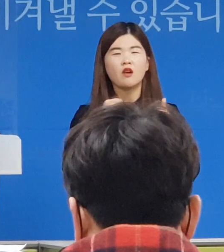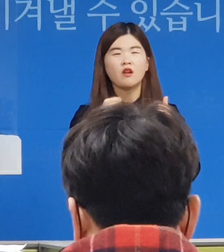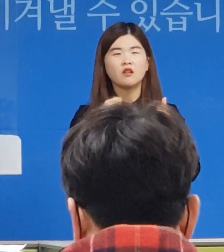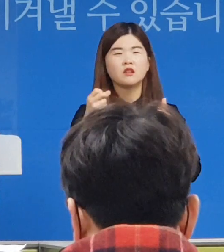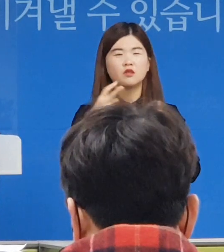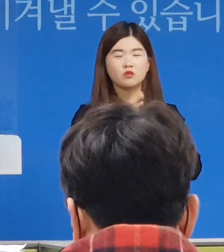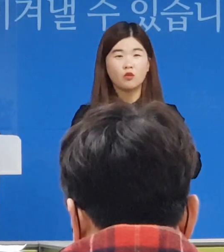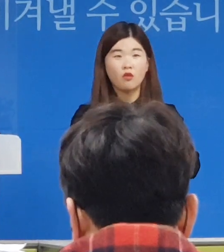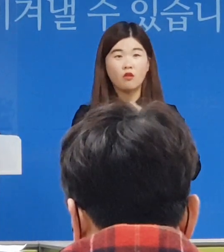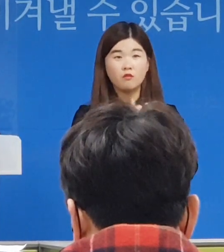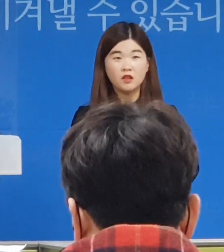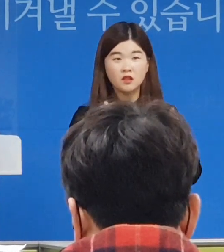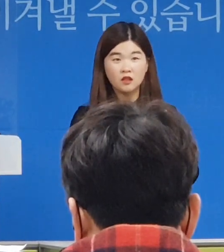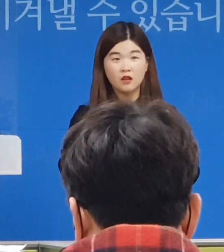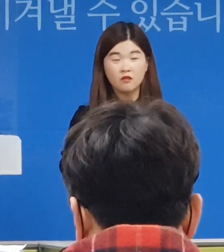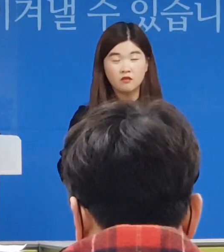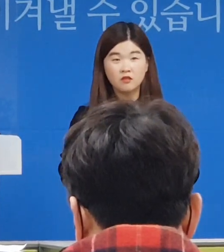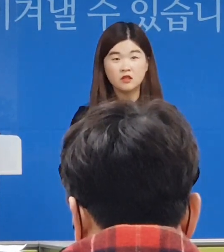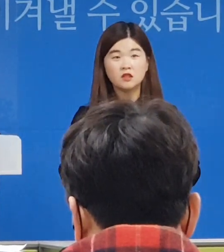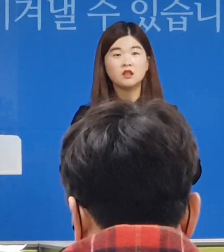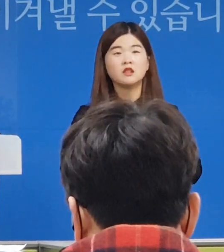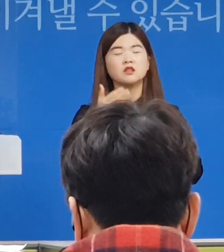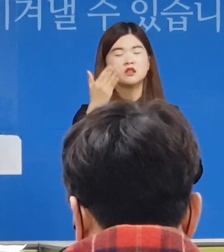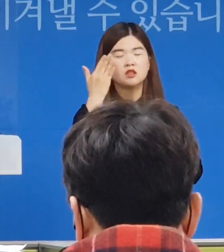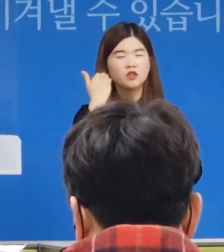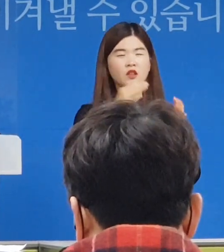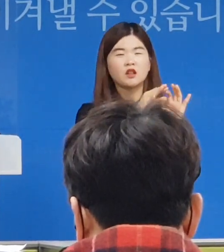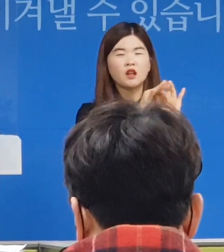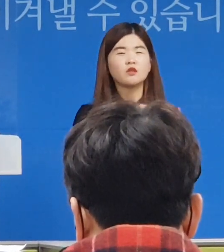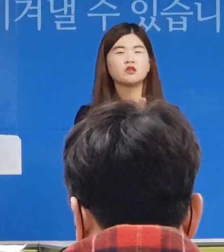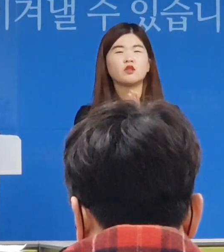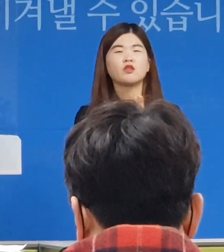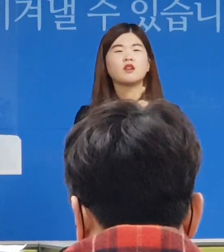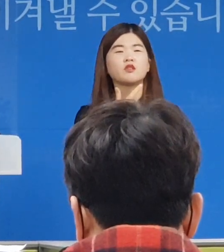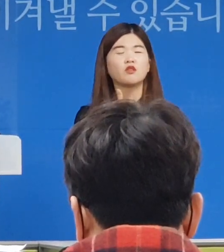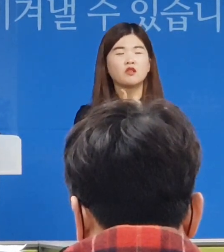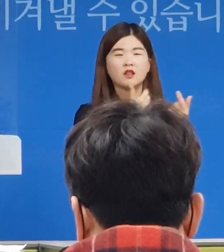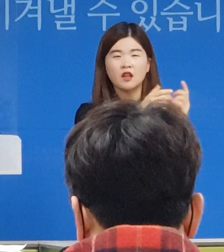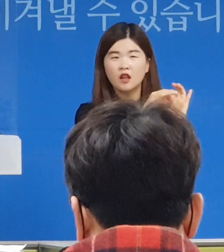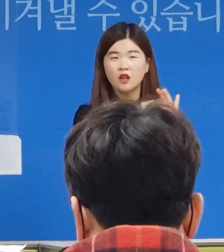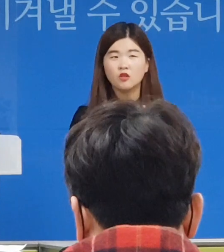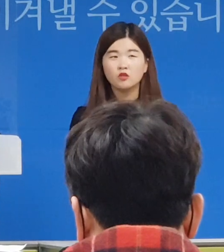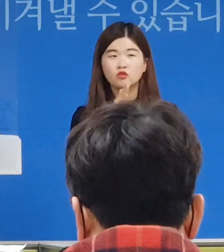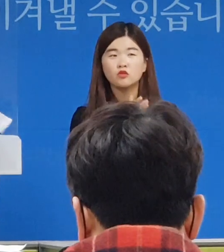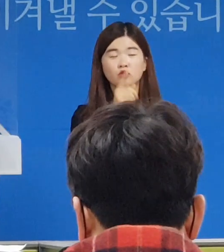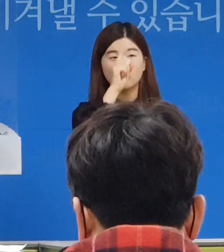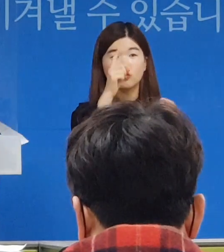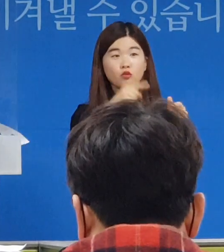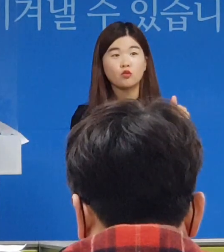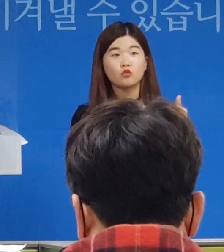학비 지원 등 기존에 지원했던 것을 계속 부담하는 것이다. 이렇게 교육부가 이렇게 발표한 자가